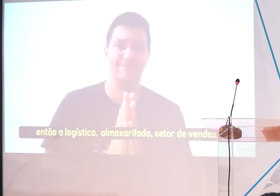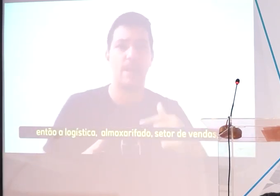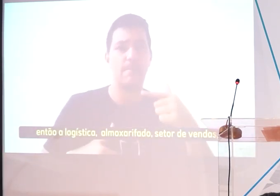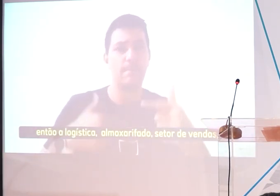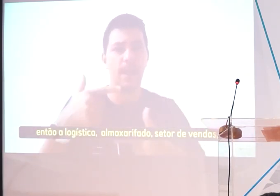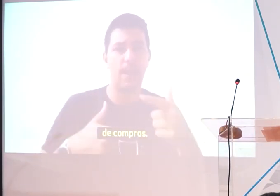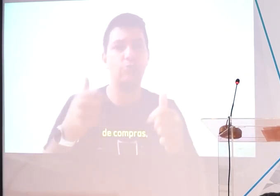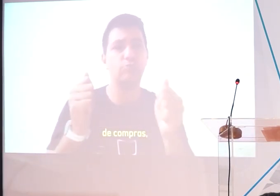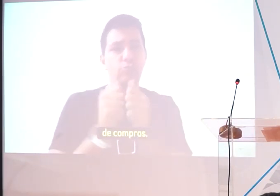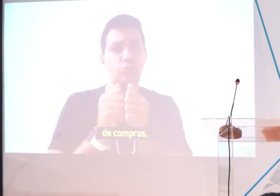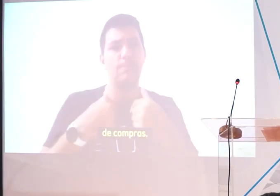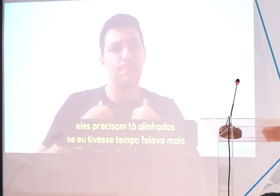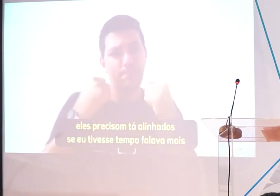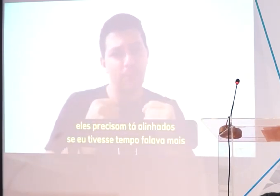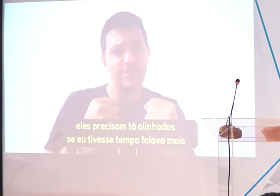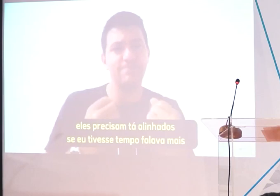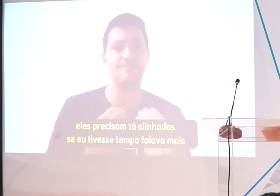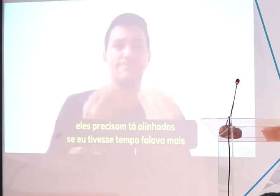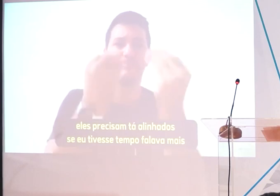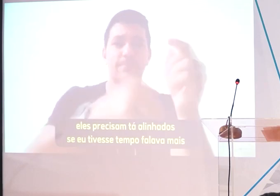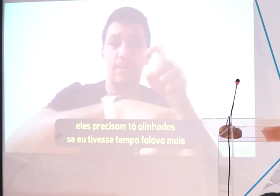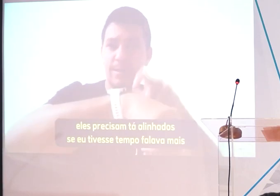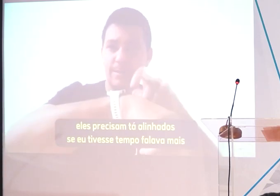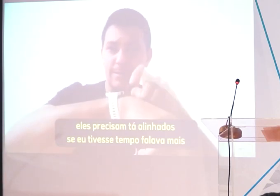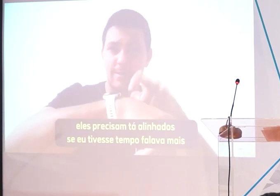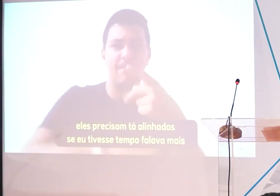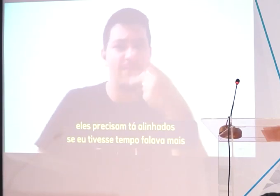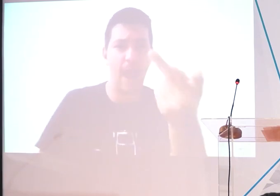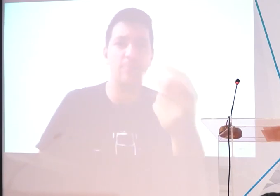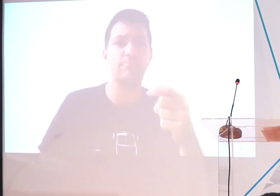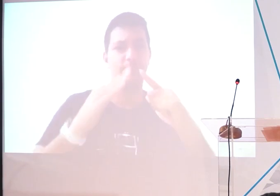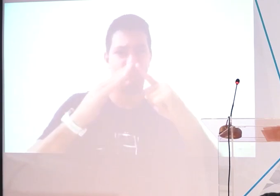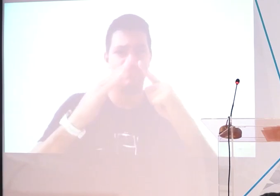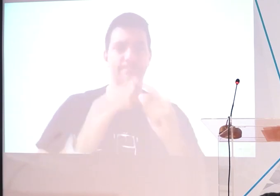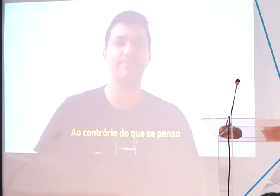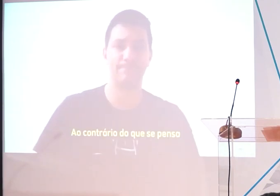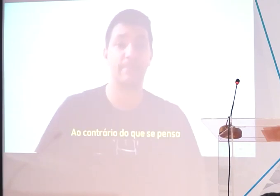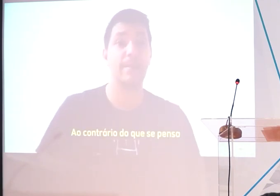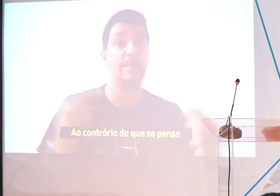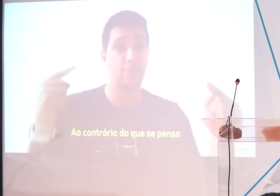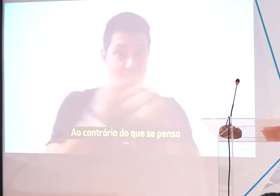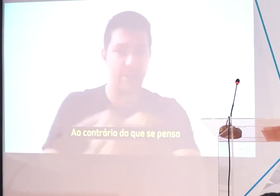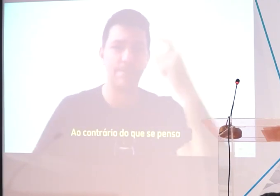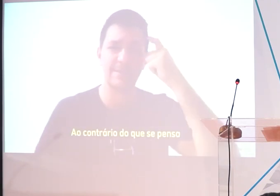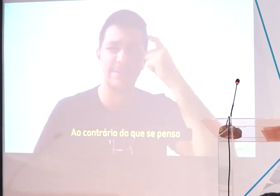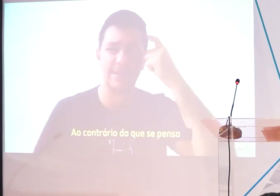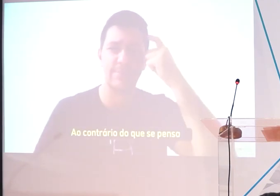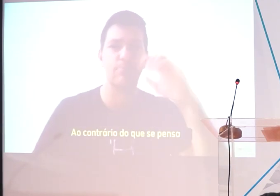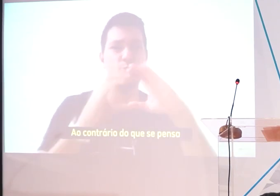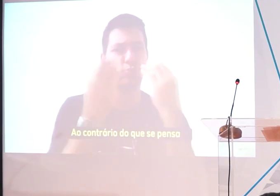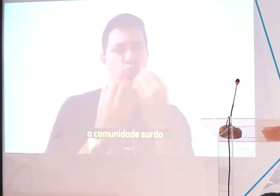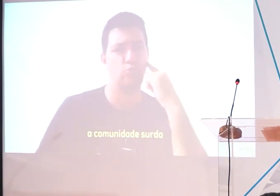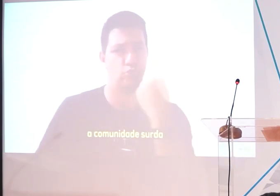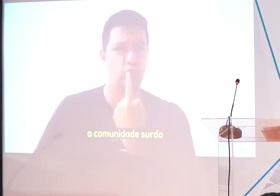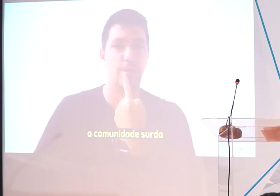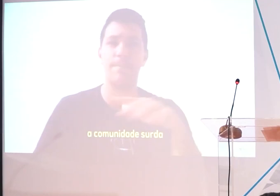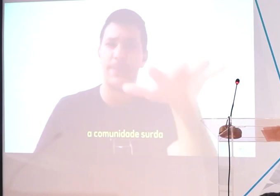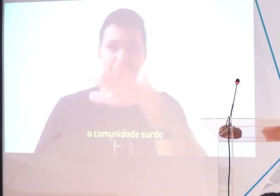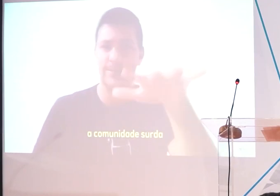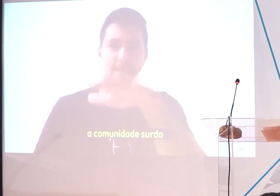precisa estar, de compras, precisa estar alinhado. Se eu tivesse mais tempo, eu falava sobre logística. Ao contrário do que se pensa, a